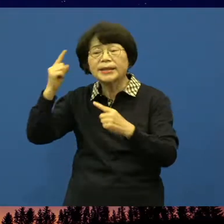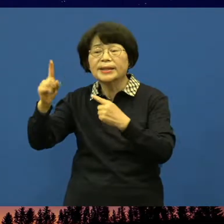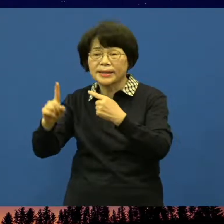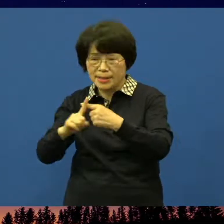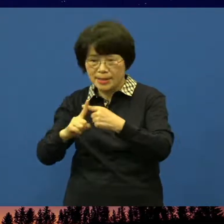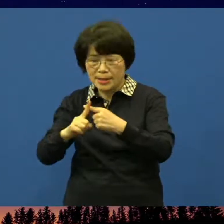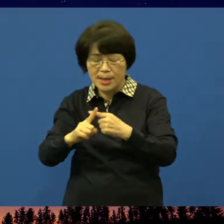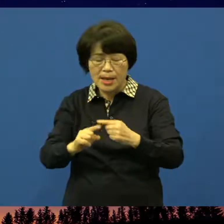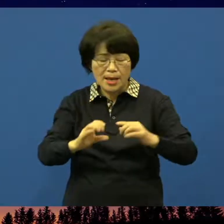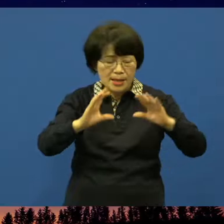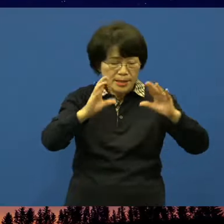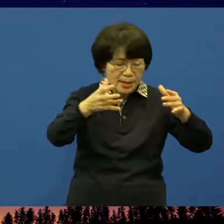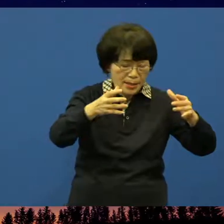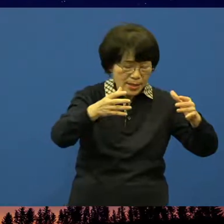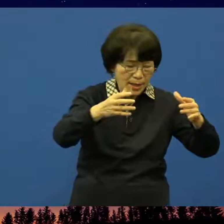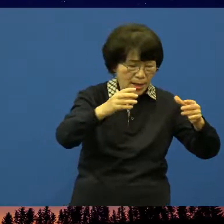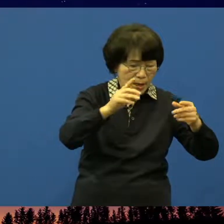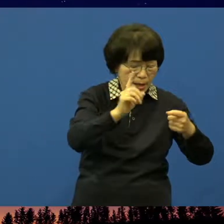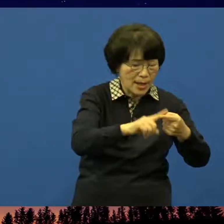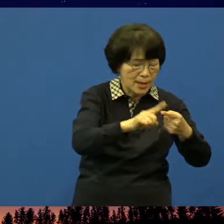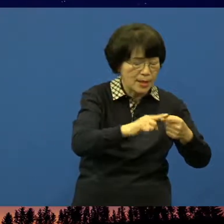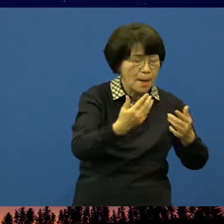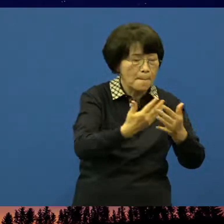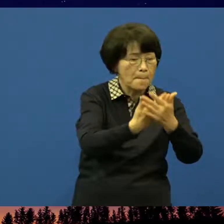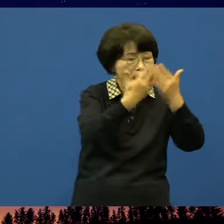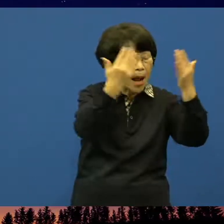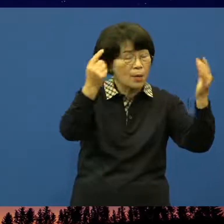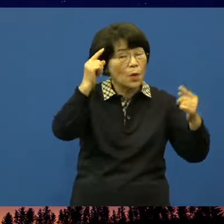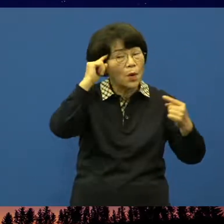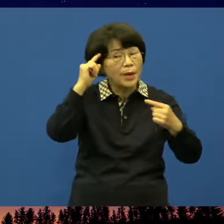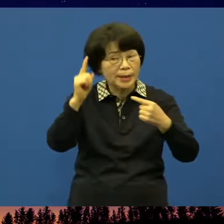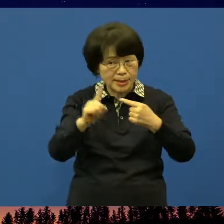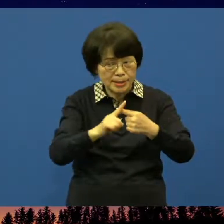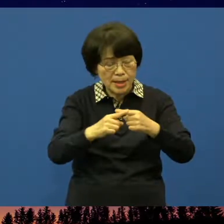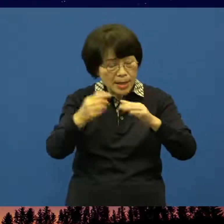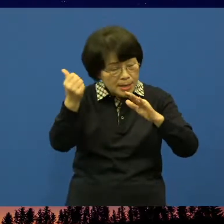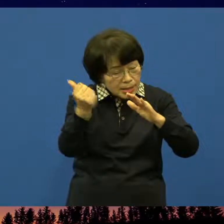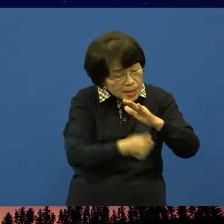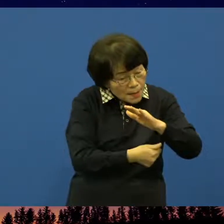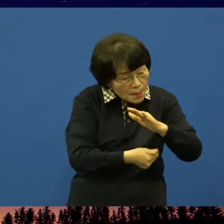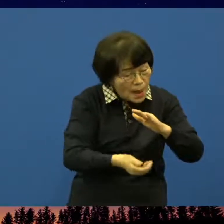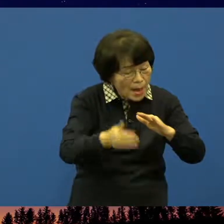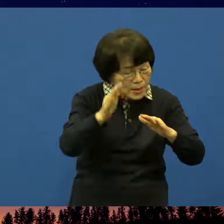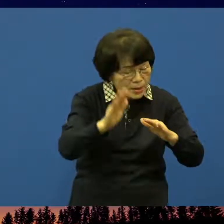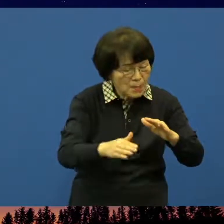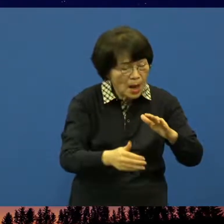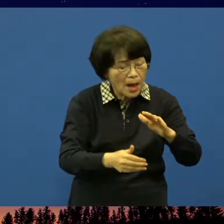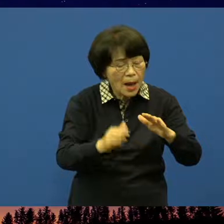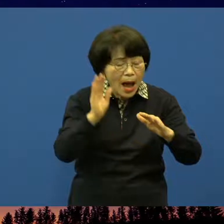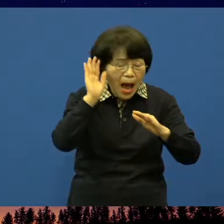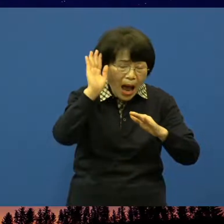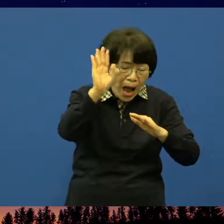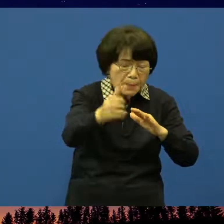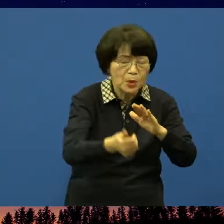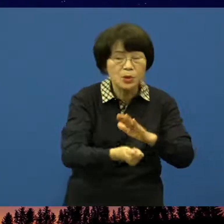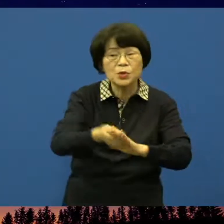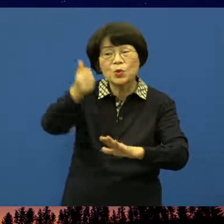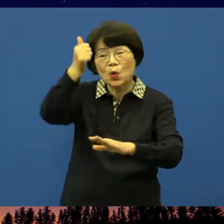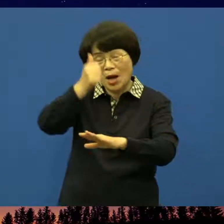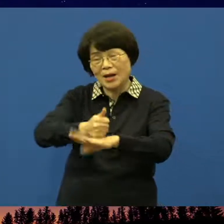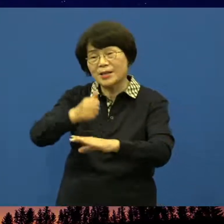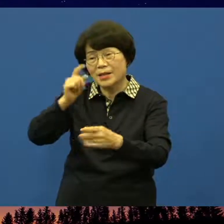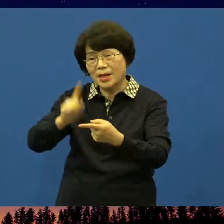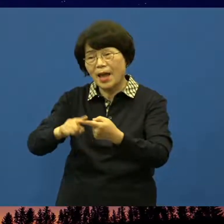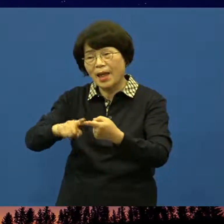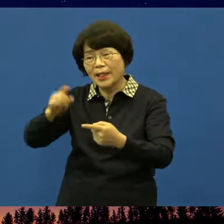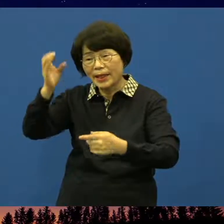대한 접근하는 자체가 밝고 긍정적이라는 거. 혹 실패를 한다 할지라도 잘 될 것을 믿는 믿음이 있는 거죠. 여러분, 우리가 성경을